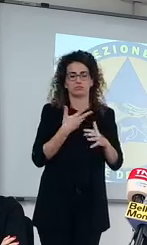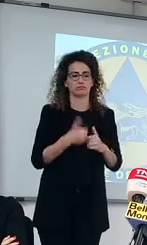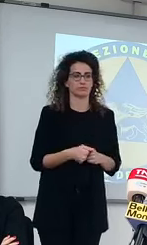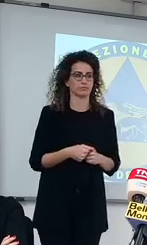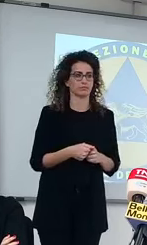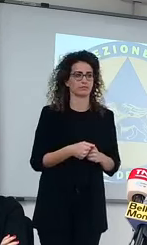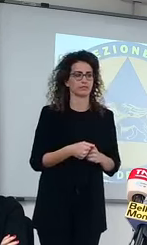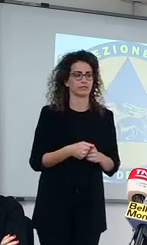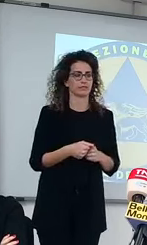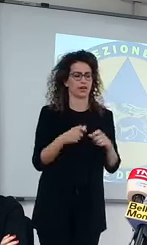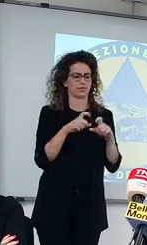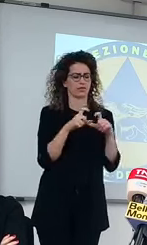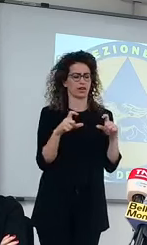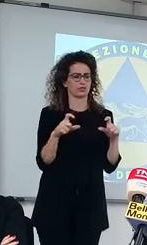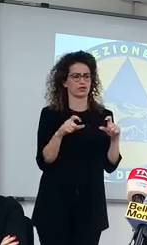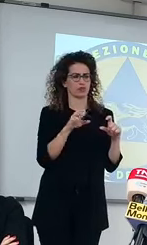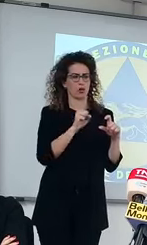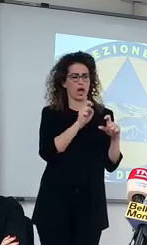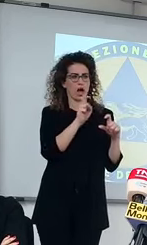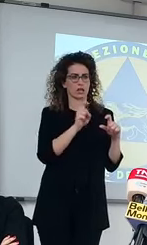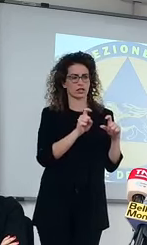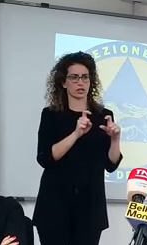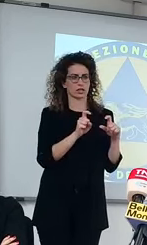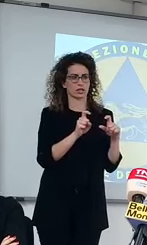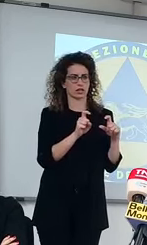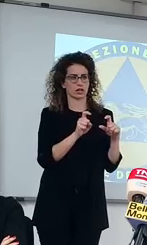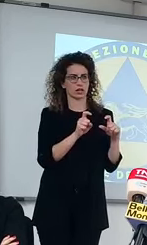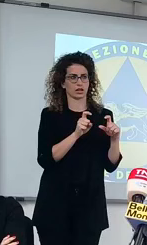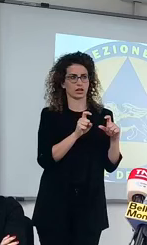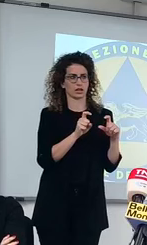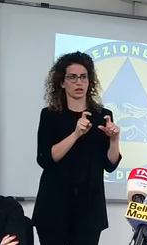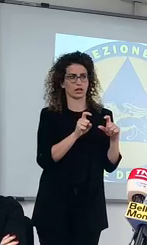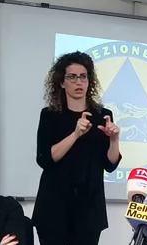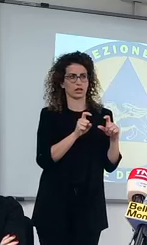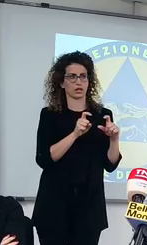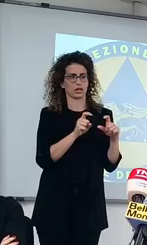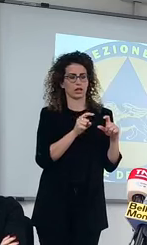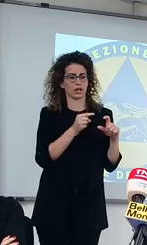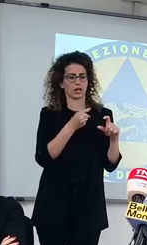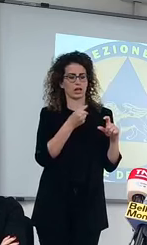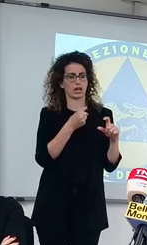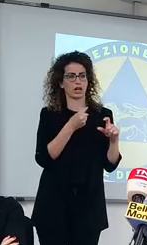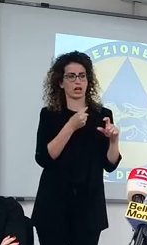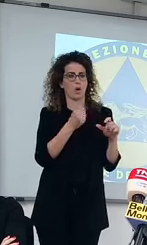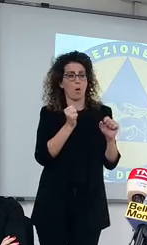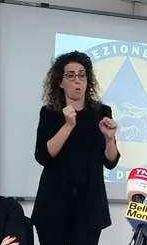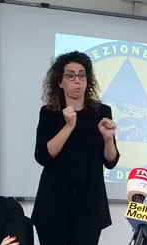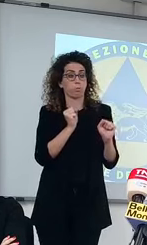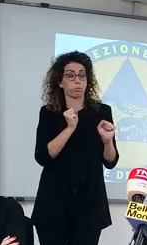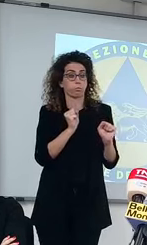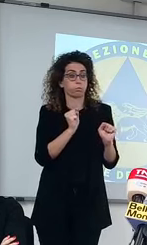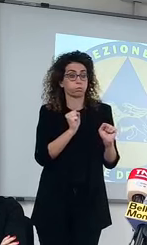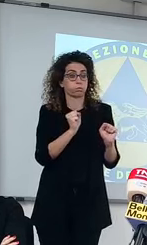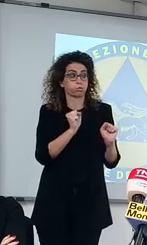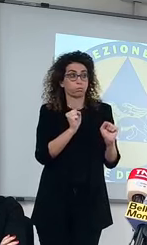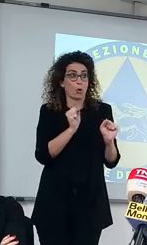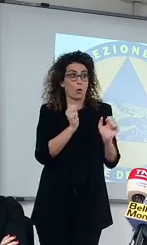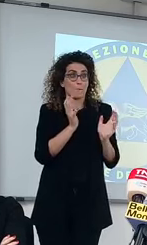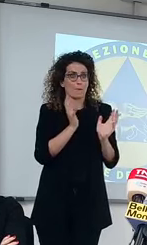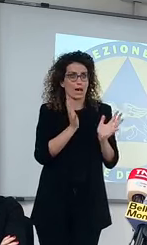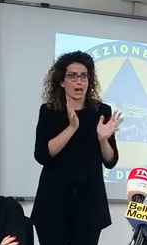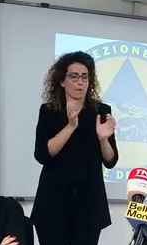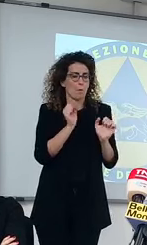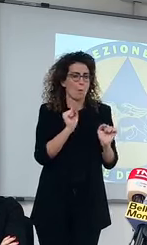il vaccino AstraZeneca, che è ritenuto potenzialmente pericoloso, comunque fonte di un